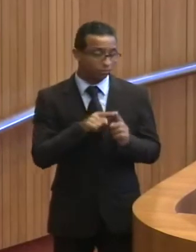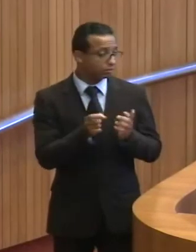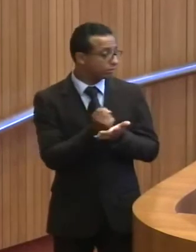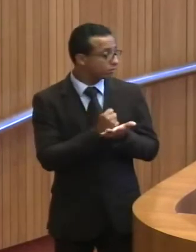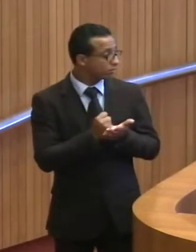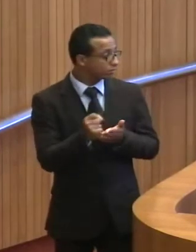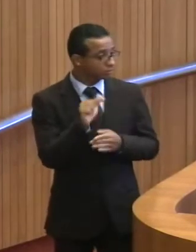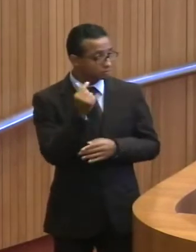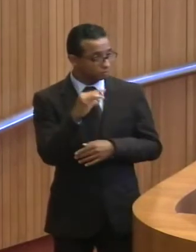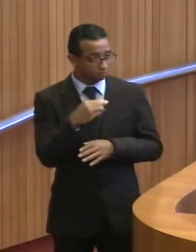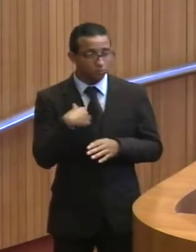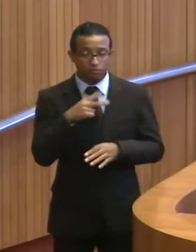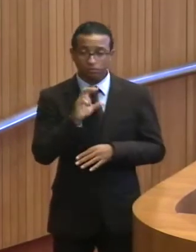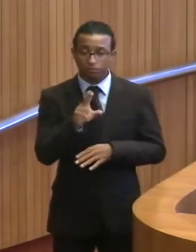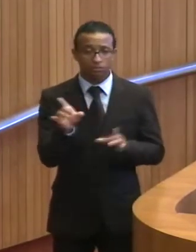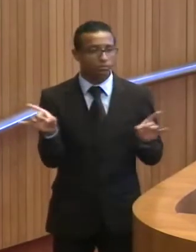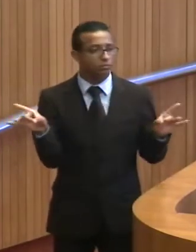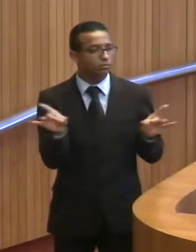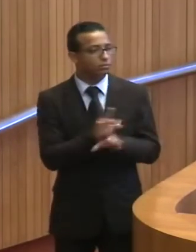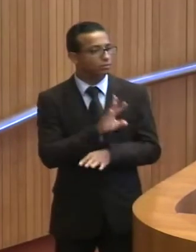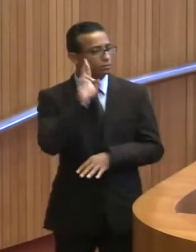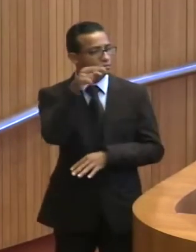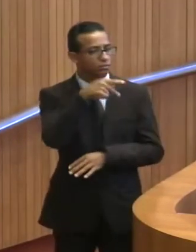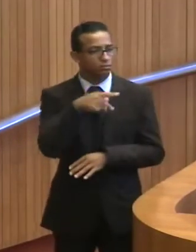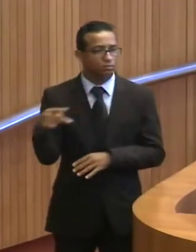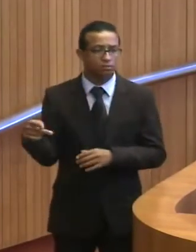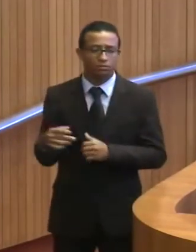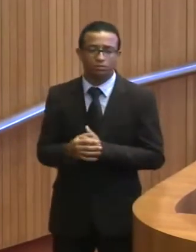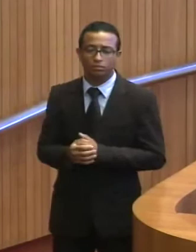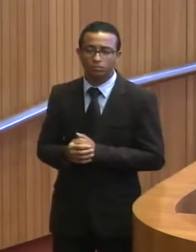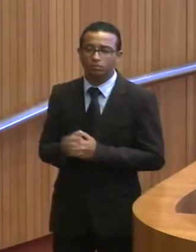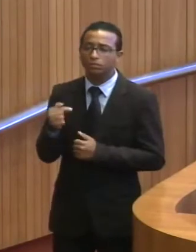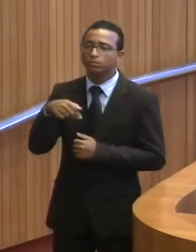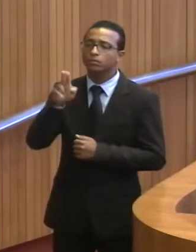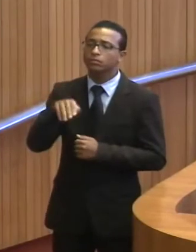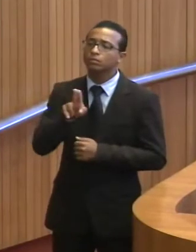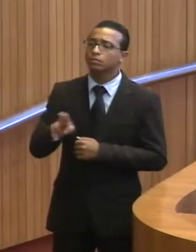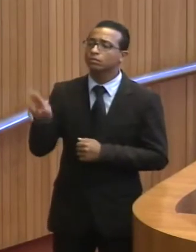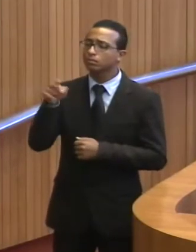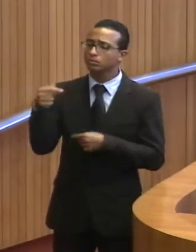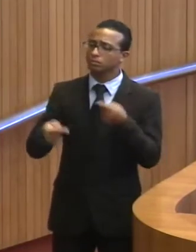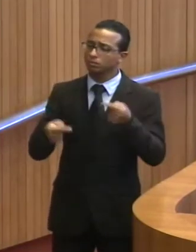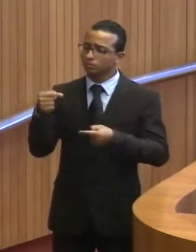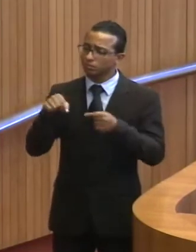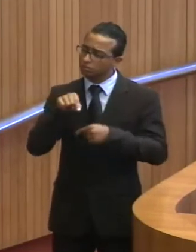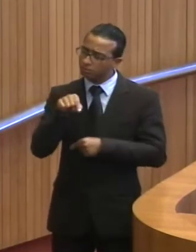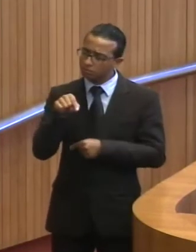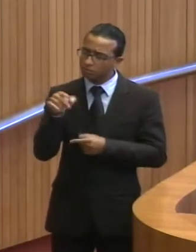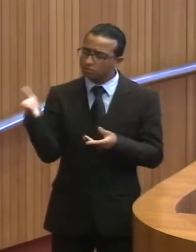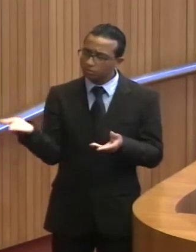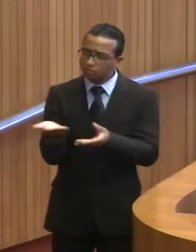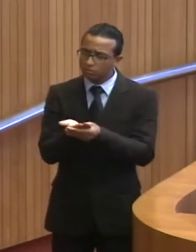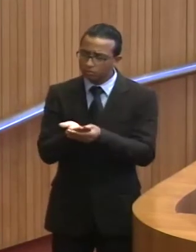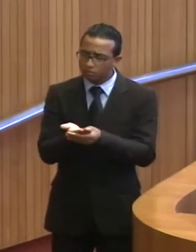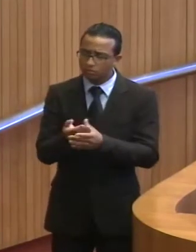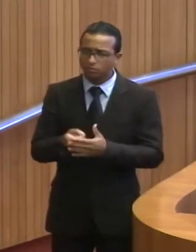extrapolou 7 minutos. Vou concluir, senhor presidente. Muito obrigado. Quem fez uso político desse